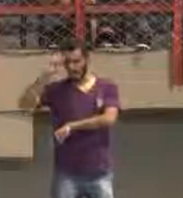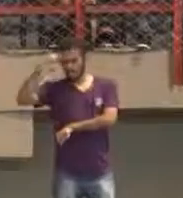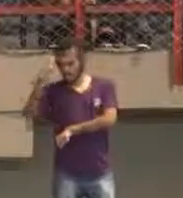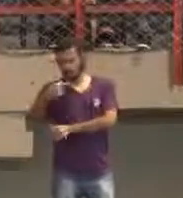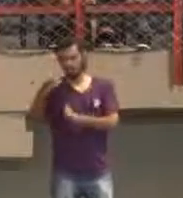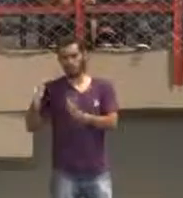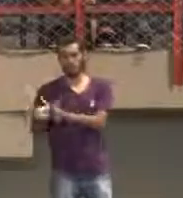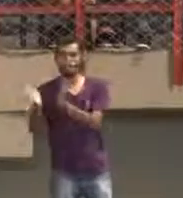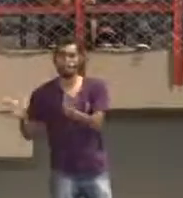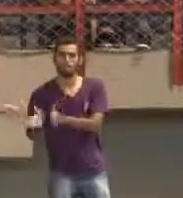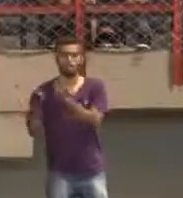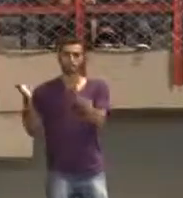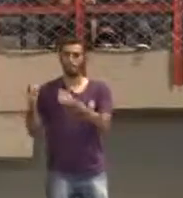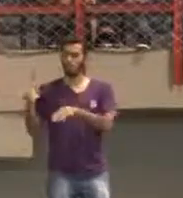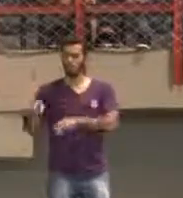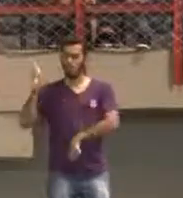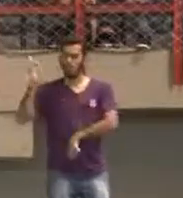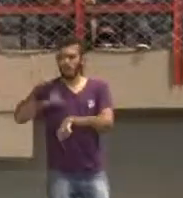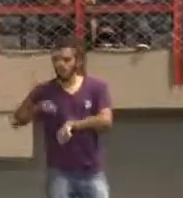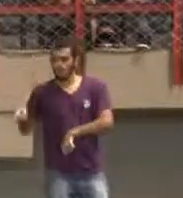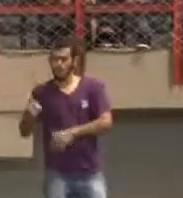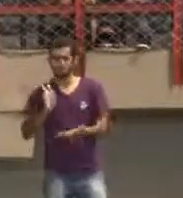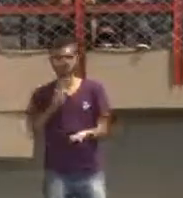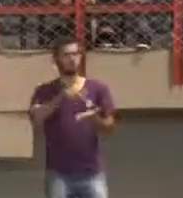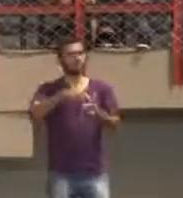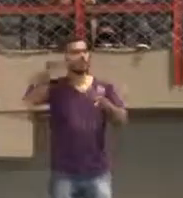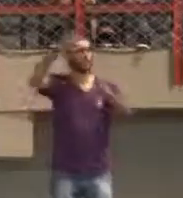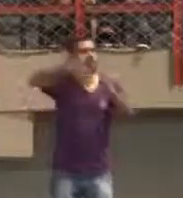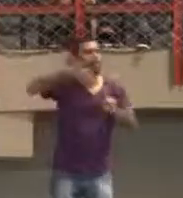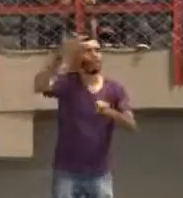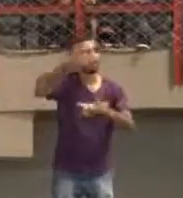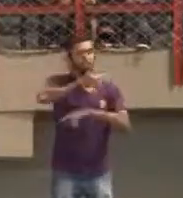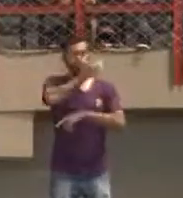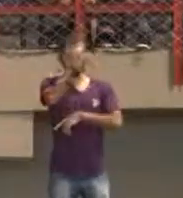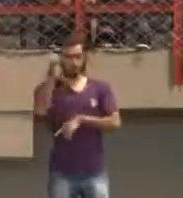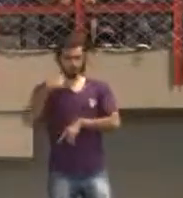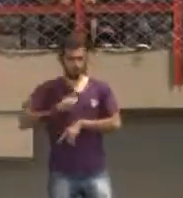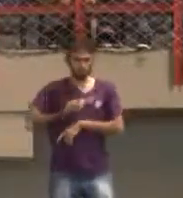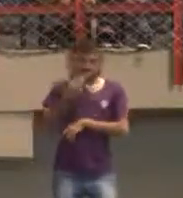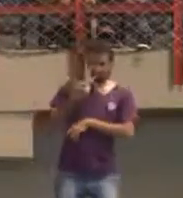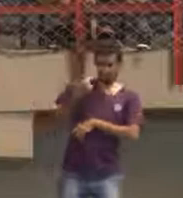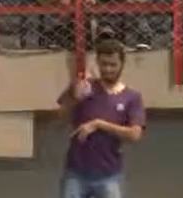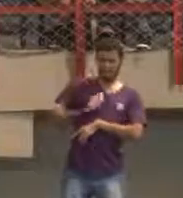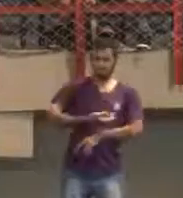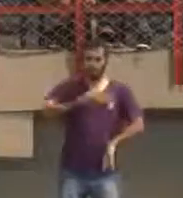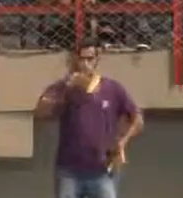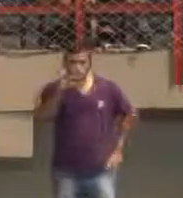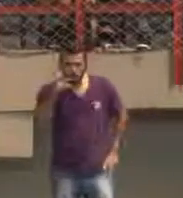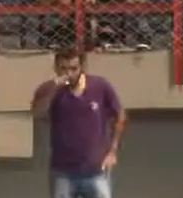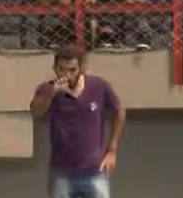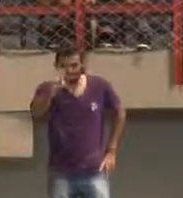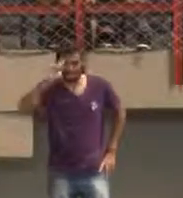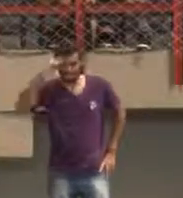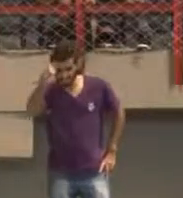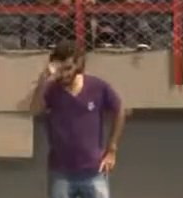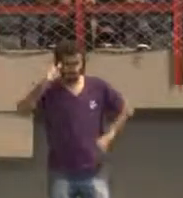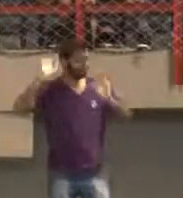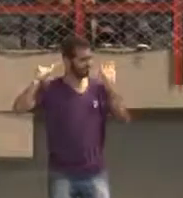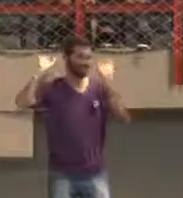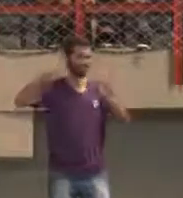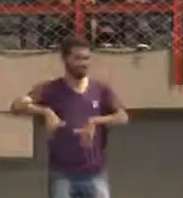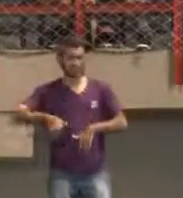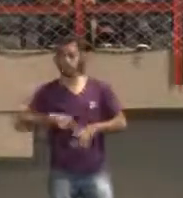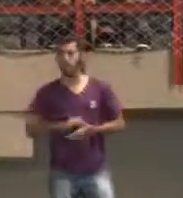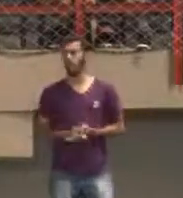uma palestra, quando ele ia falar alguma coisa, as pessoas diziam assim: eu lá vou ouvir este negro? E